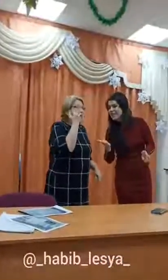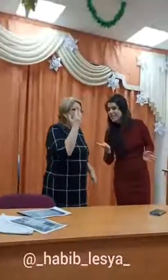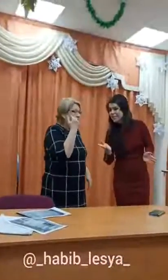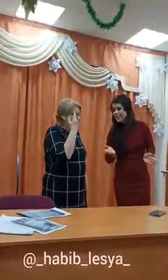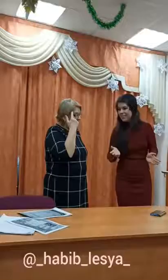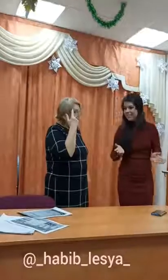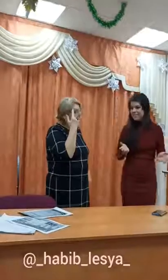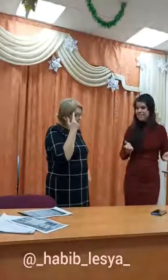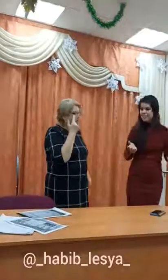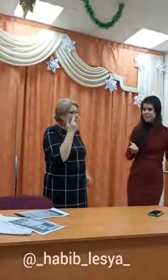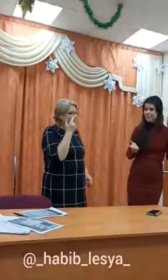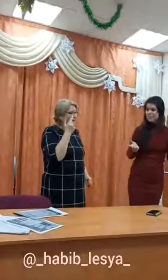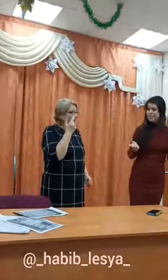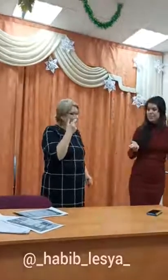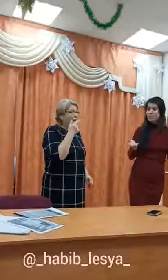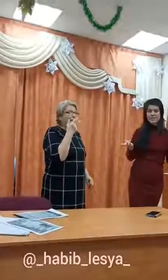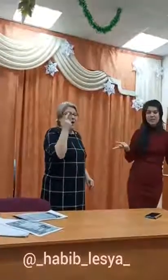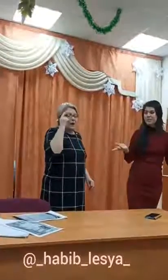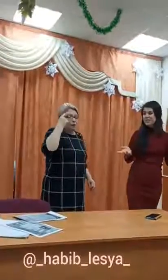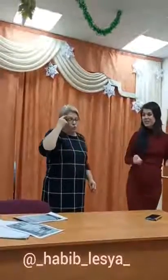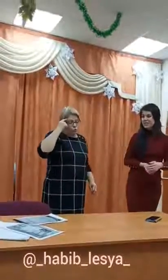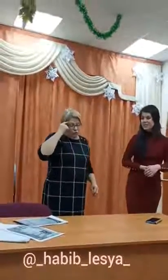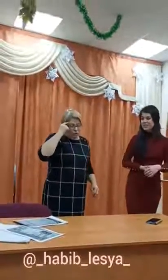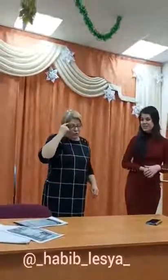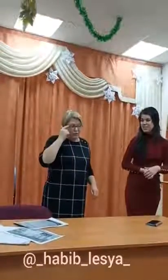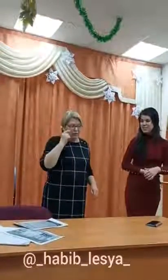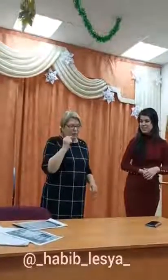бедного. Мышление бедного.